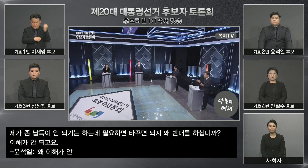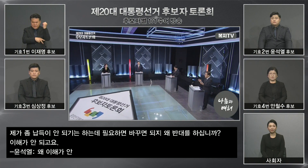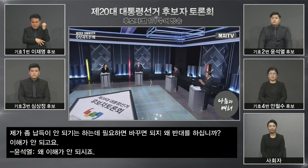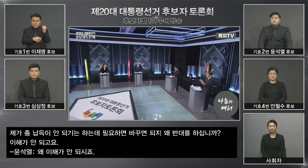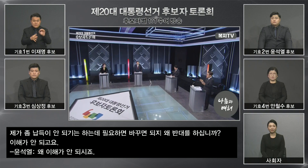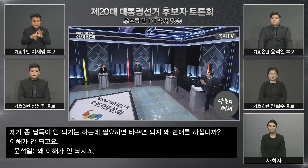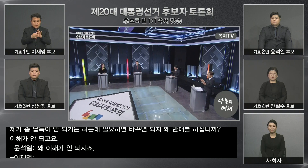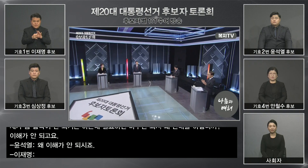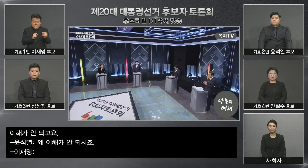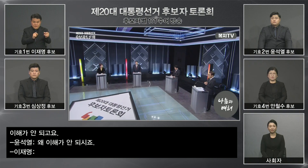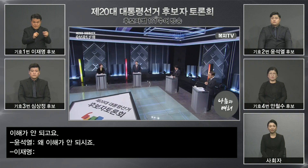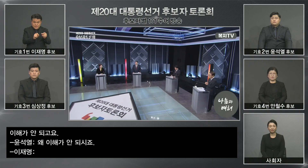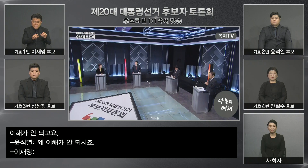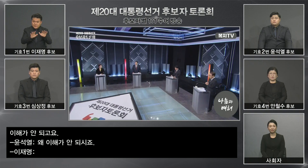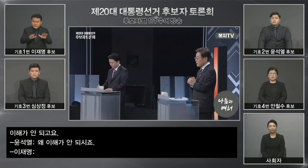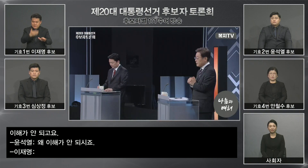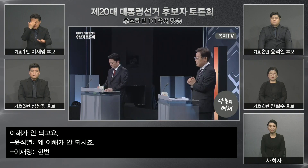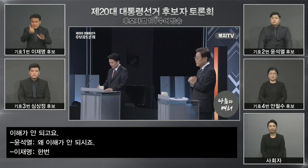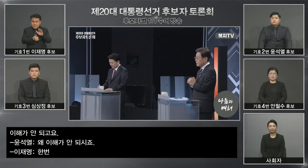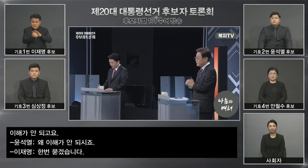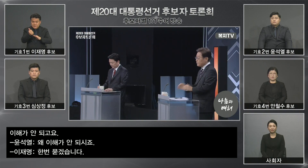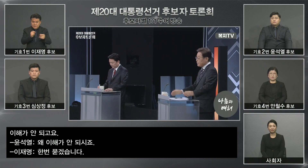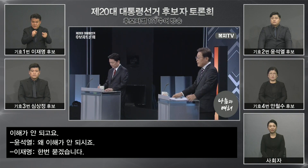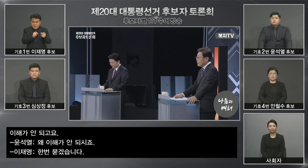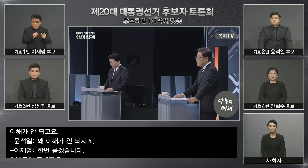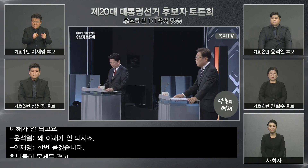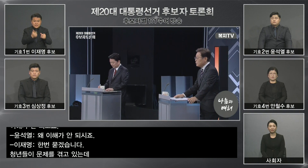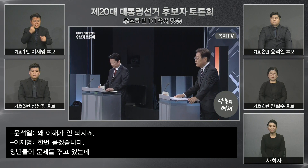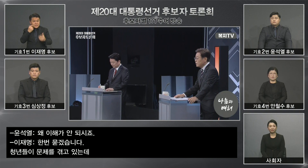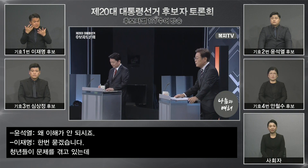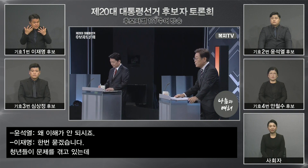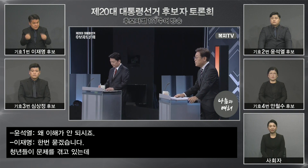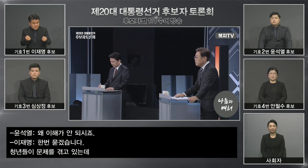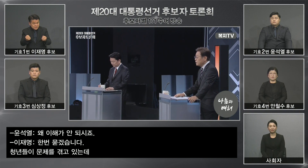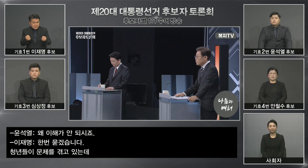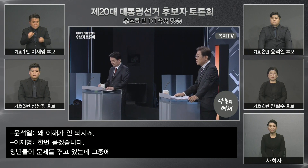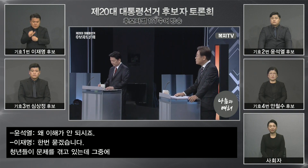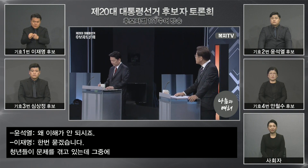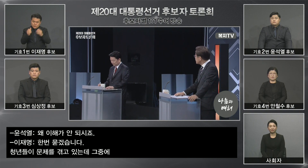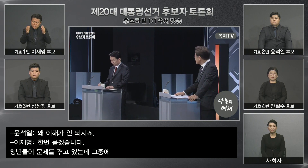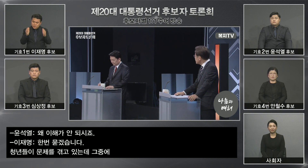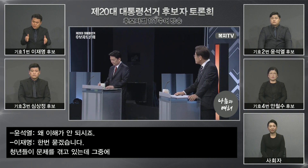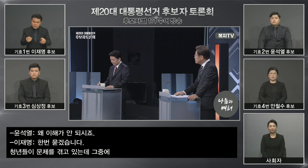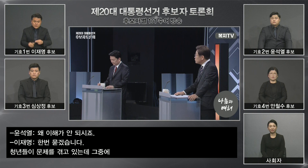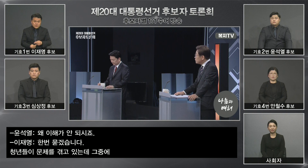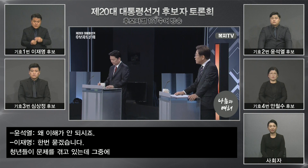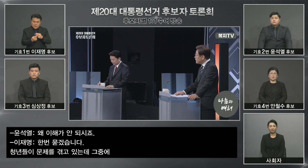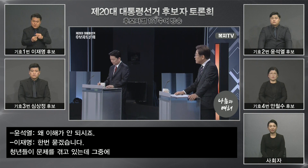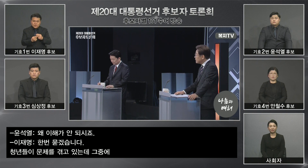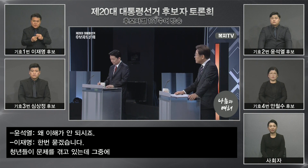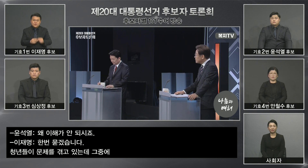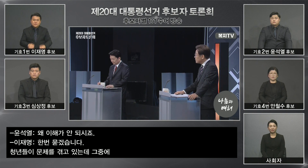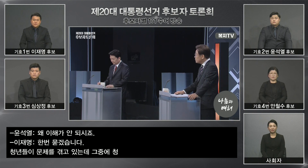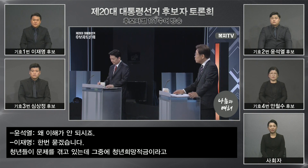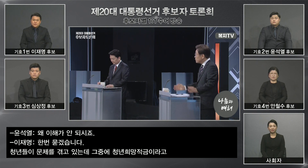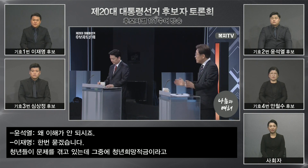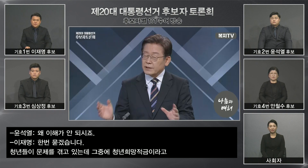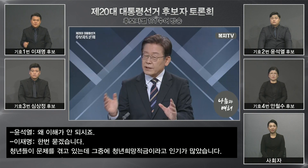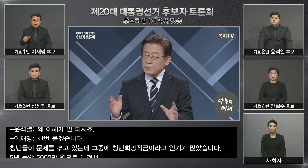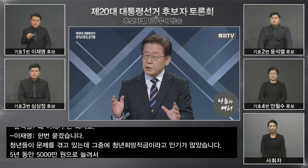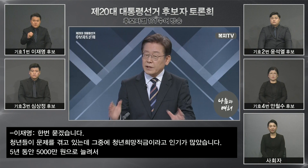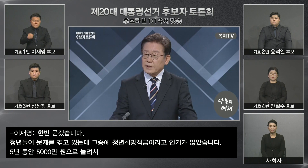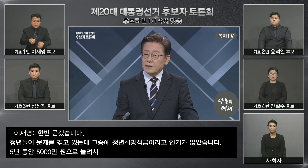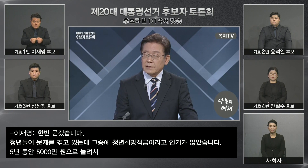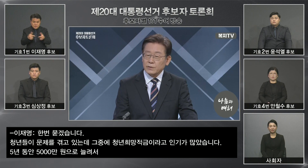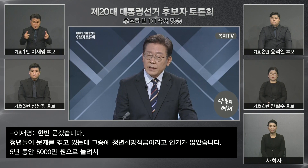청년 희망적금이 이번에 인기가 많았습니다. 네, 이거를 5년 동안 5천만 원으로 늘려서 정부와 그다음 금융기관에서